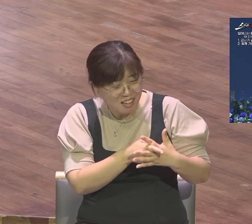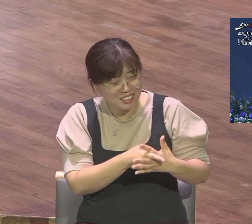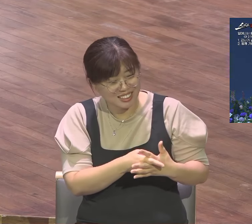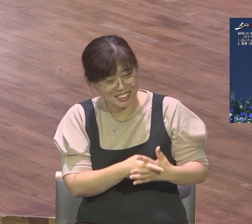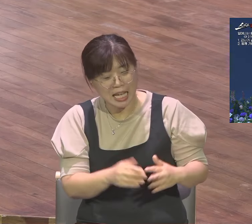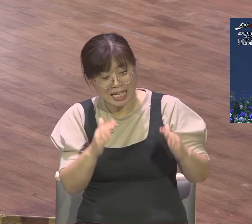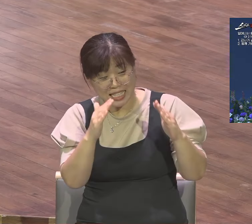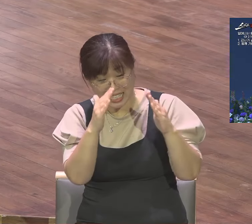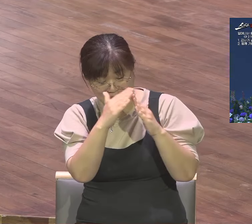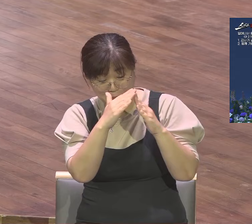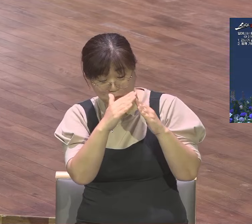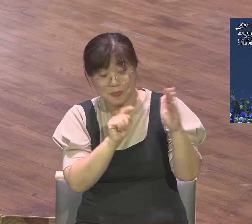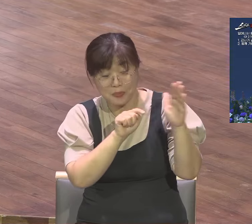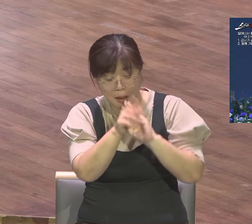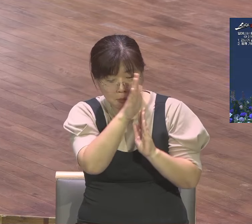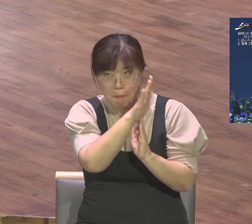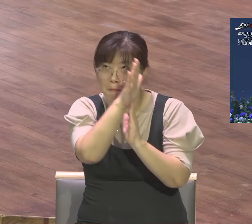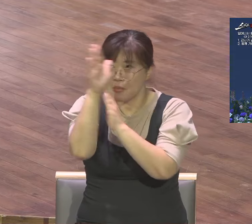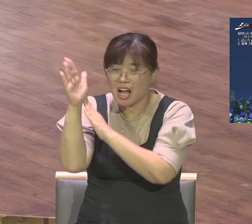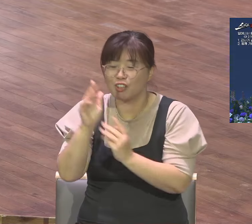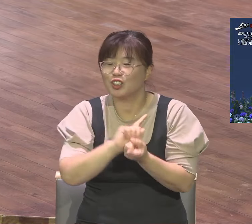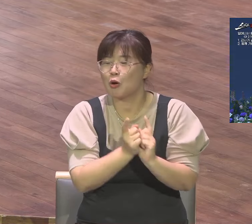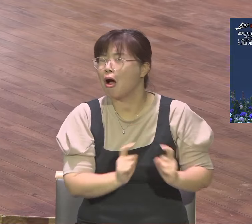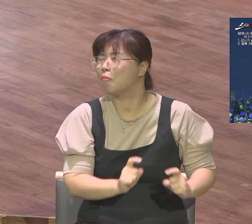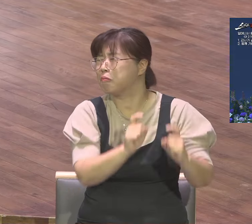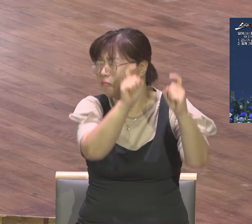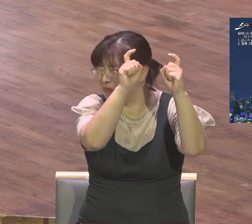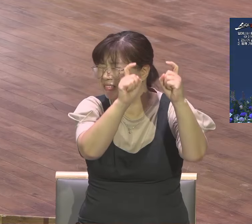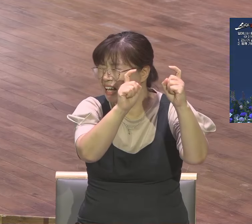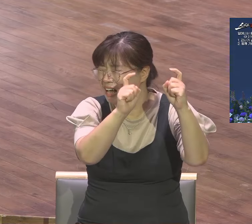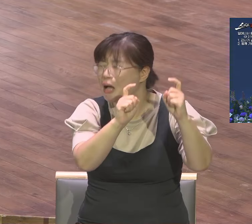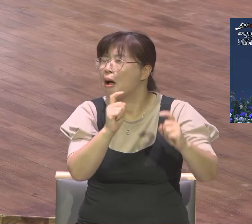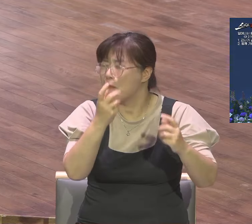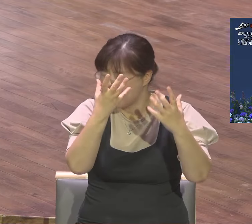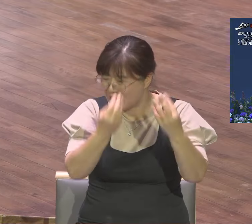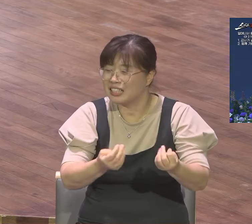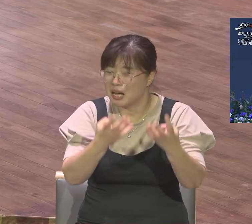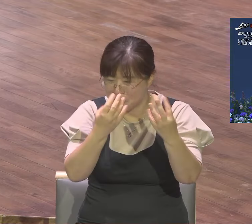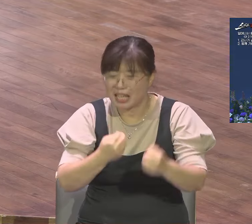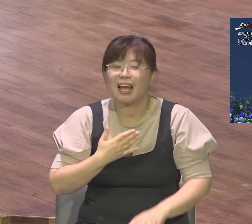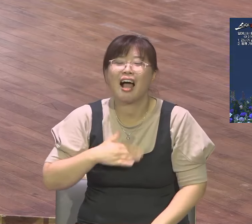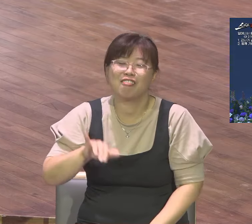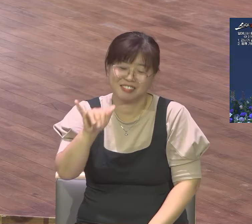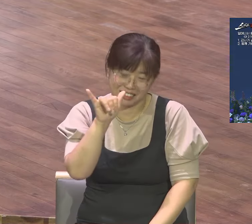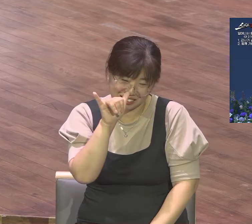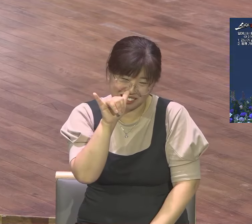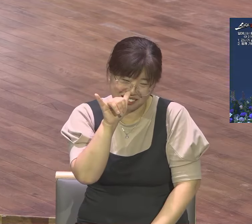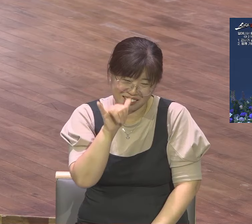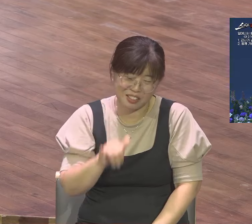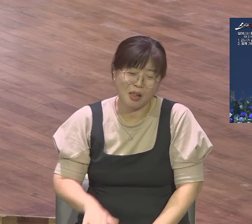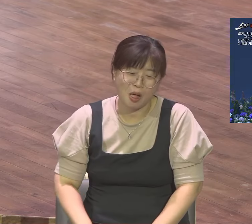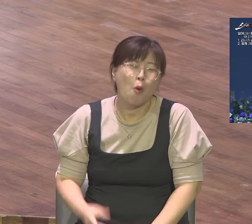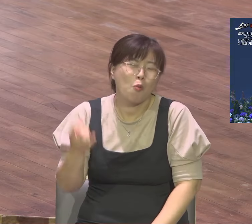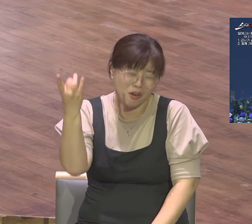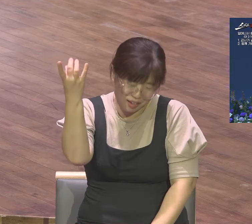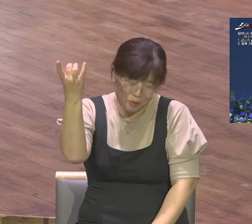복음적인 눈으로 보시 바랍니다. 의엿본 자야. 칭찬하고 격려하고 세워주고